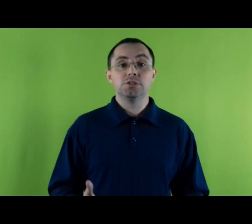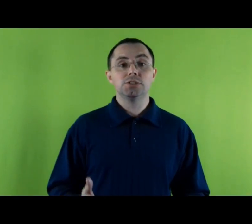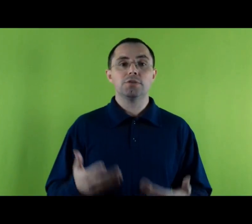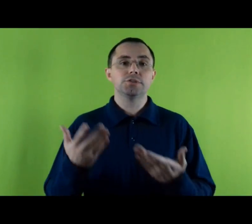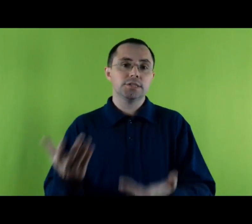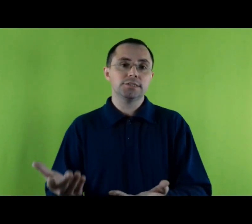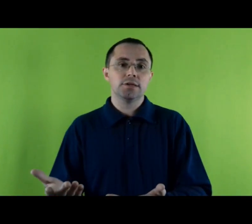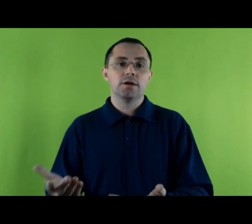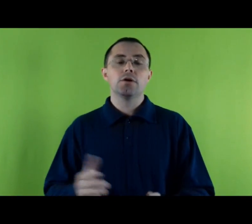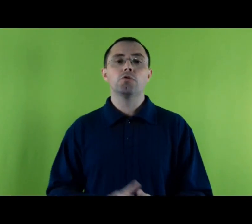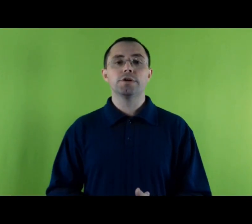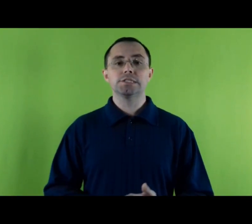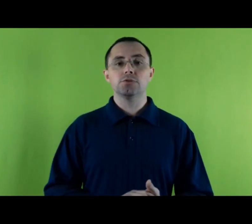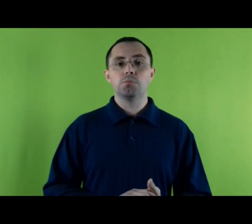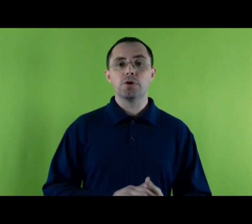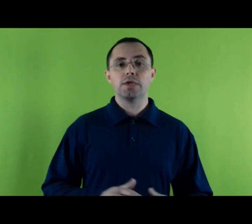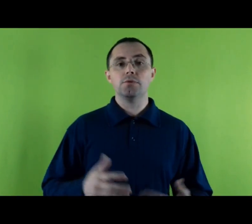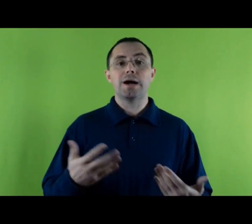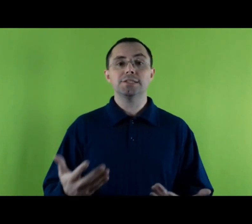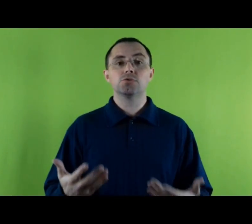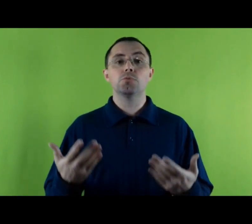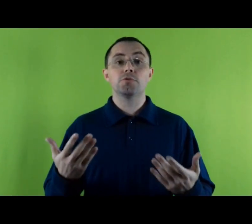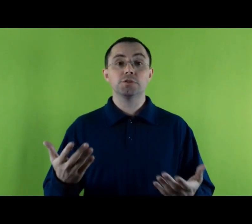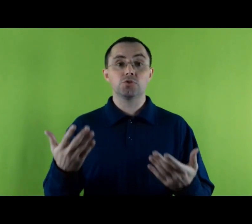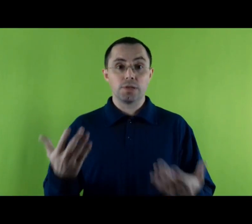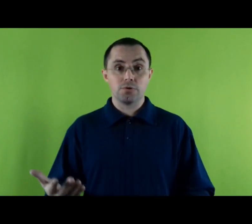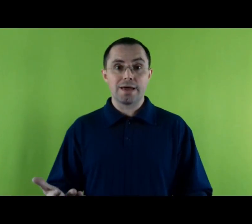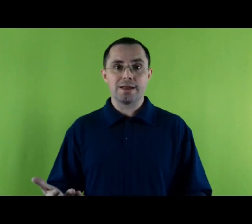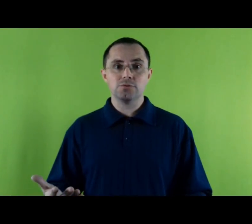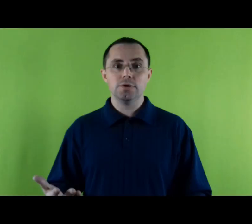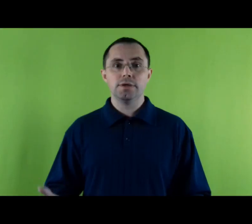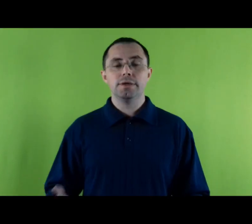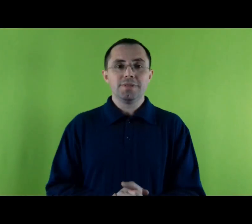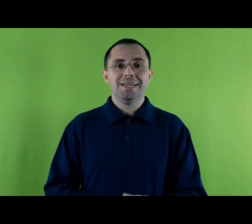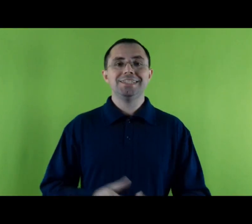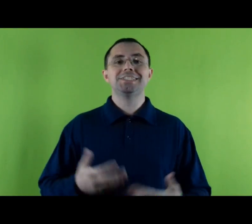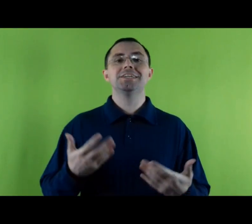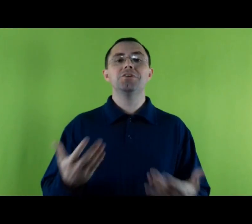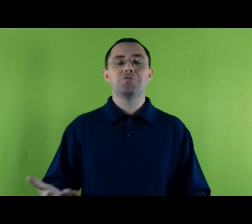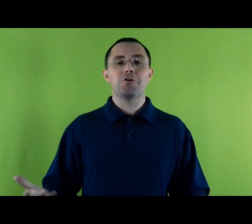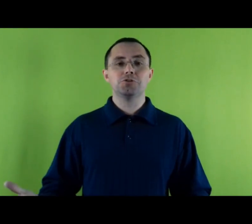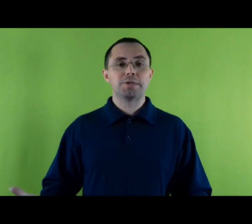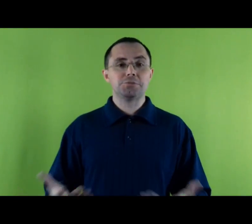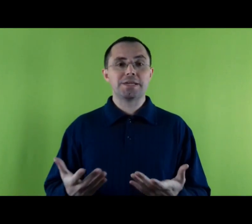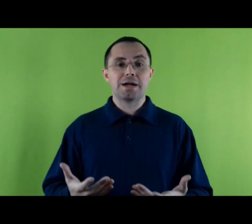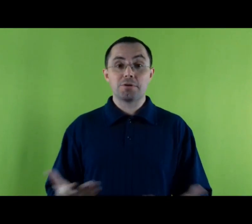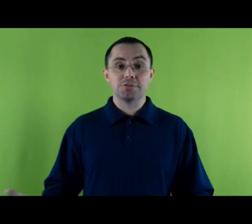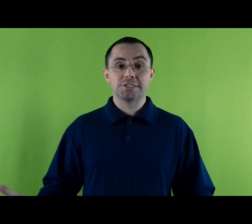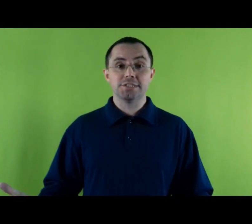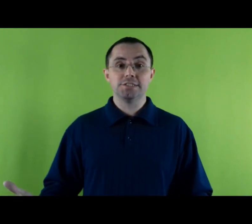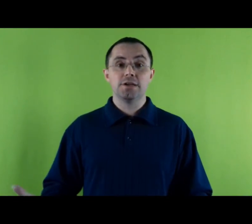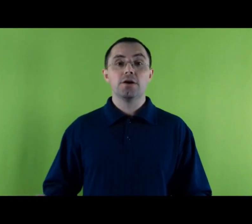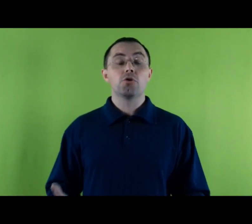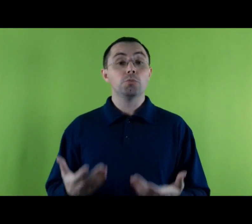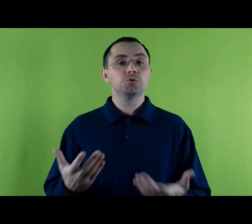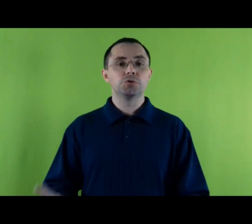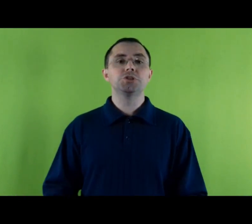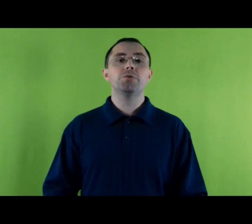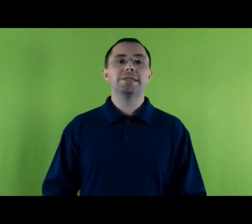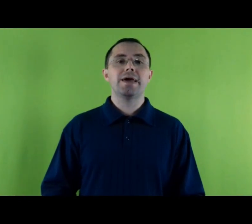deixar vocês conversando um pouquinho mais com o professor Leonardo. Em seguida eu volto para explicar para vocês como surgiu a ideia